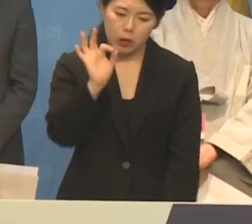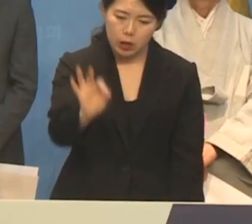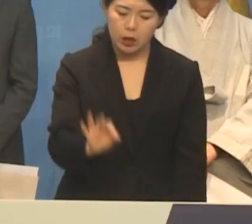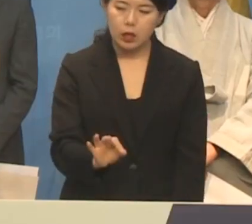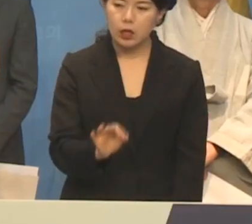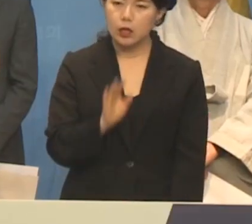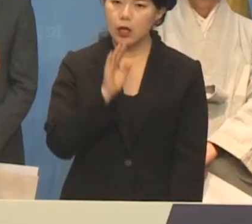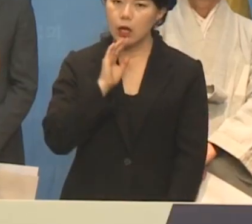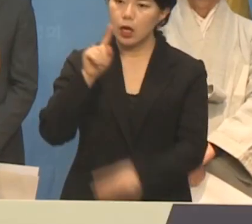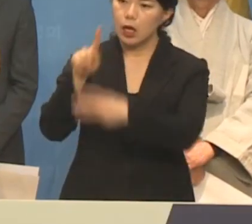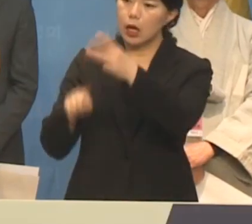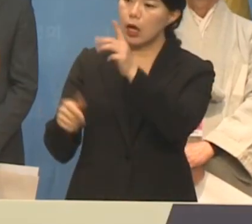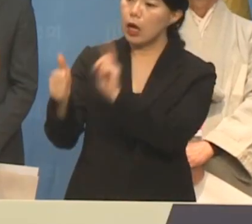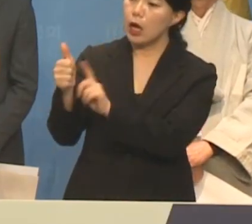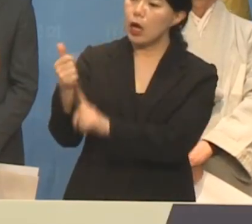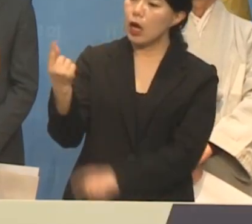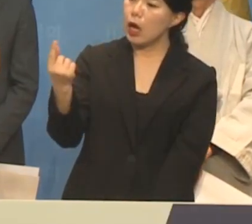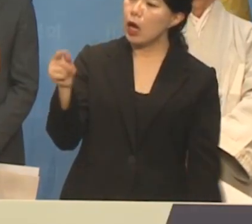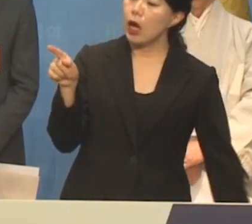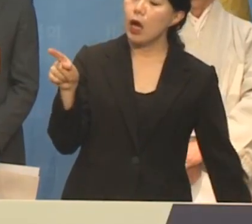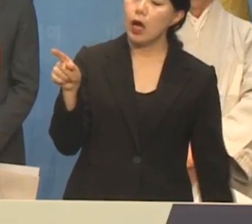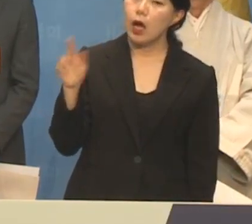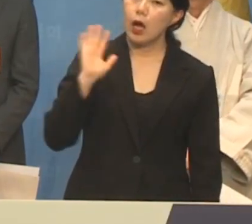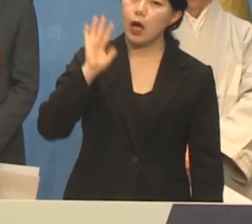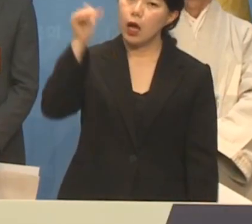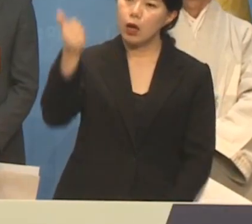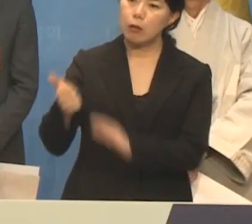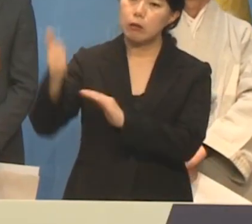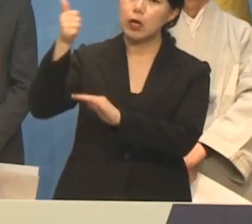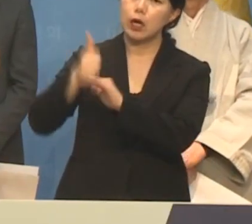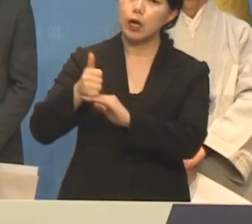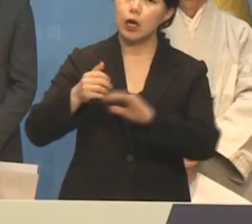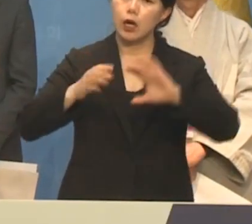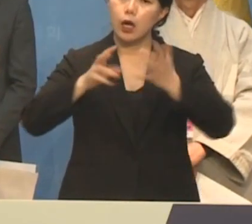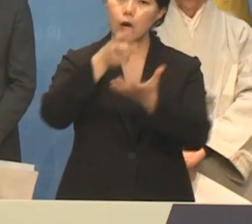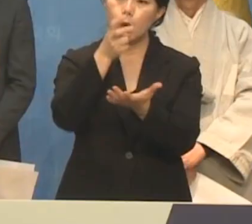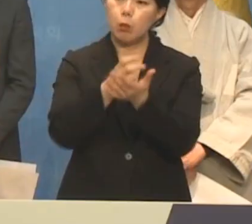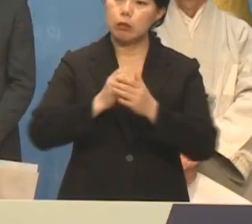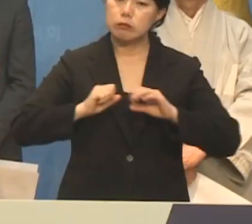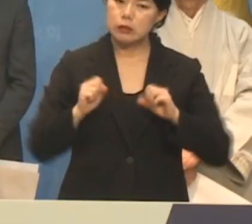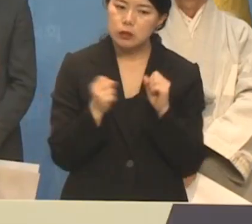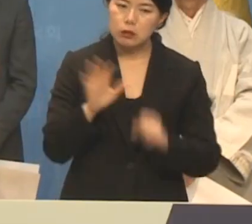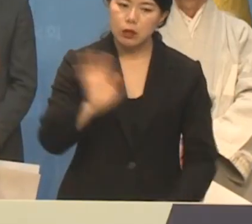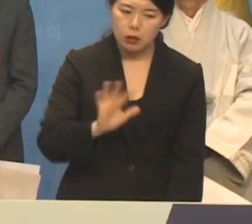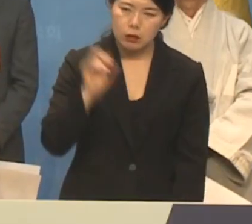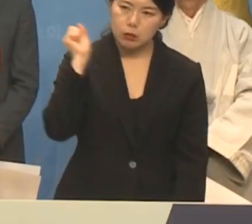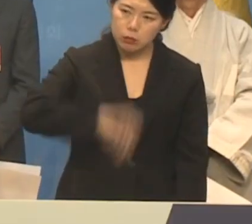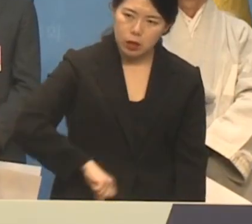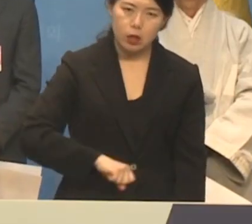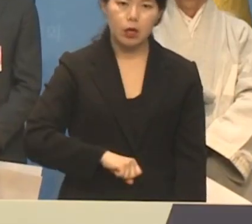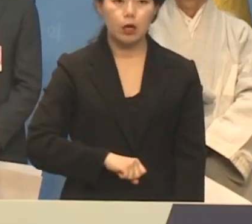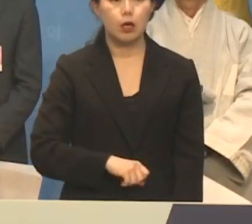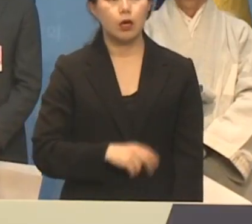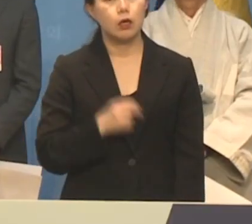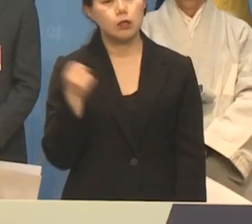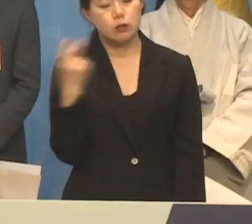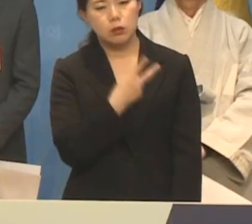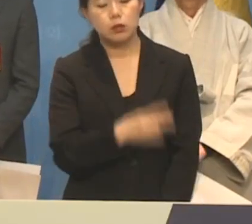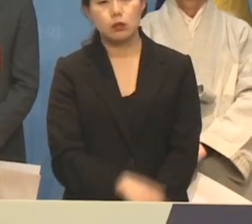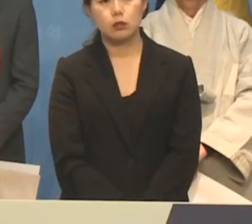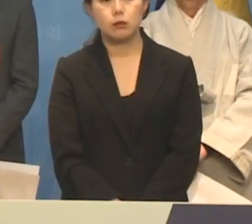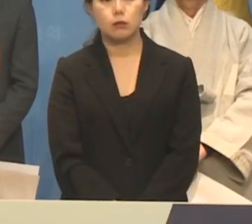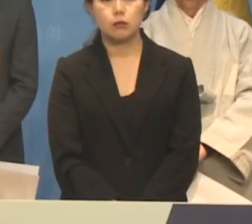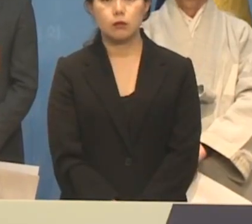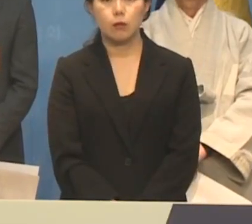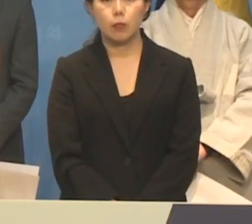저런 윤석열 같은 사람이 나와가지고 헌법 질서 지키지도 않고 또 아무